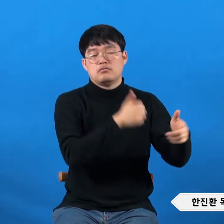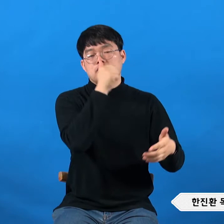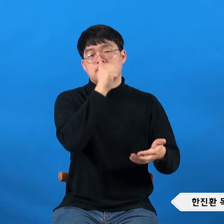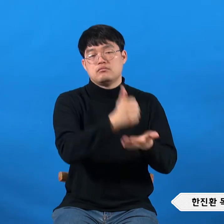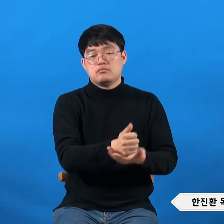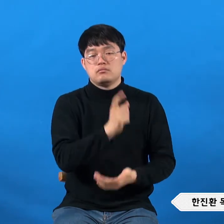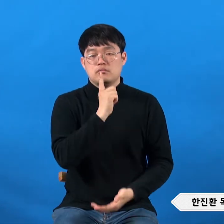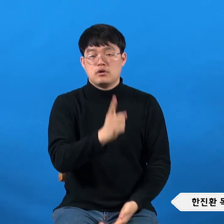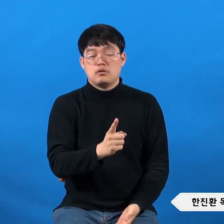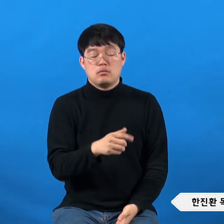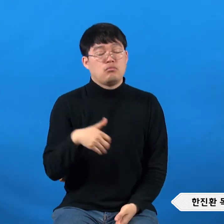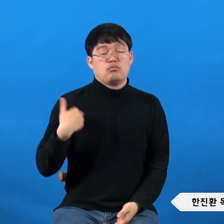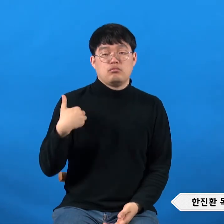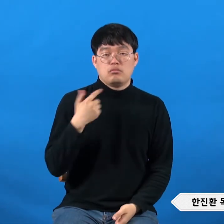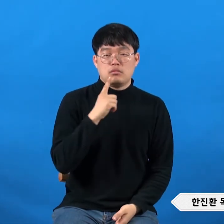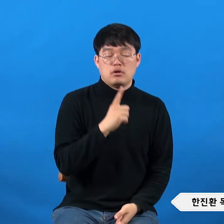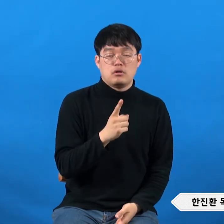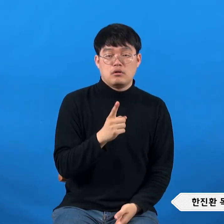것입니다.